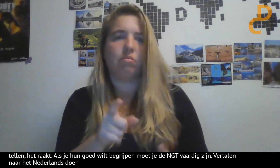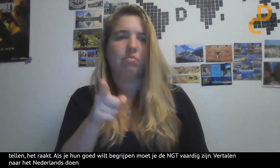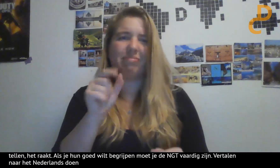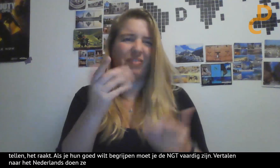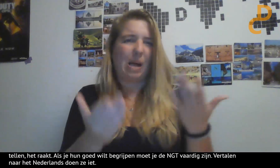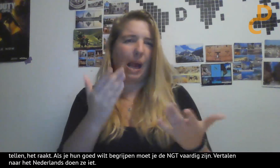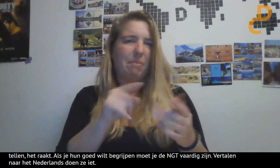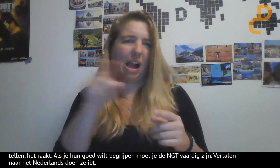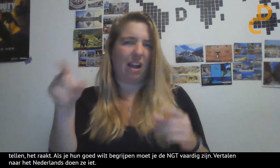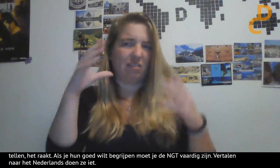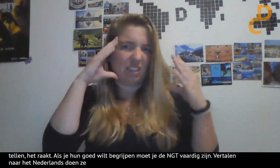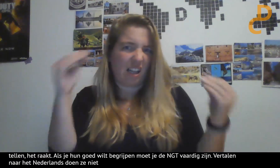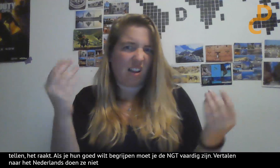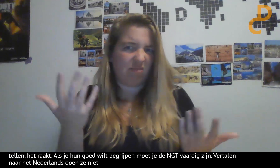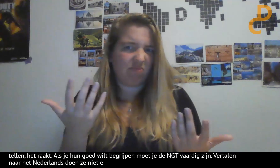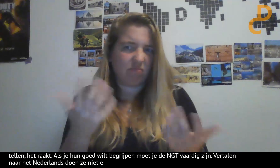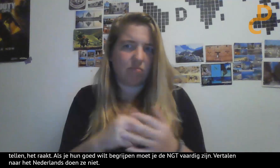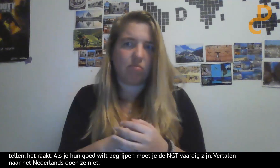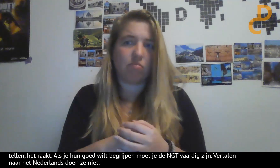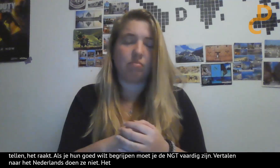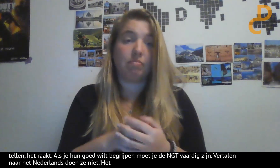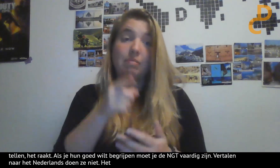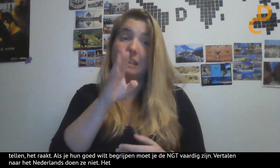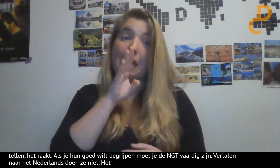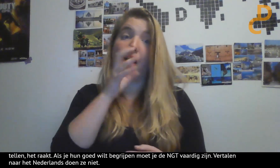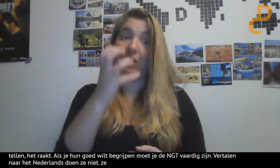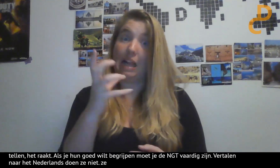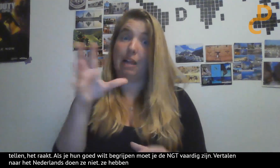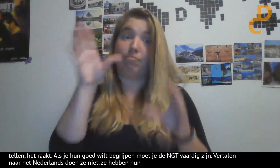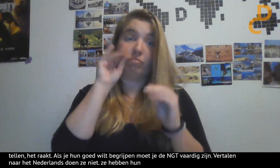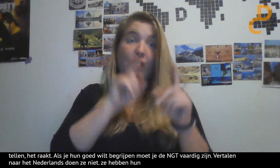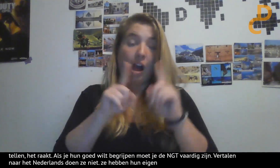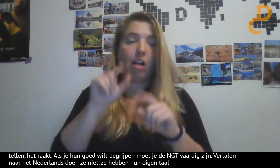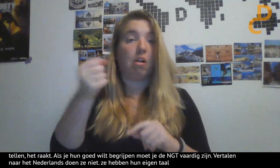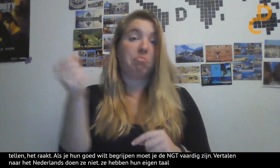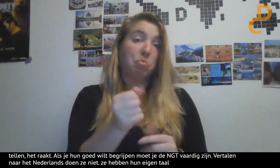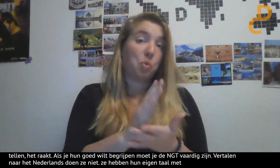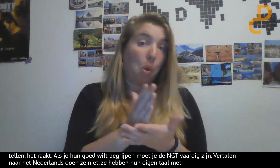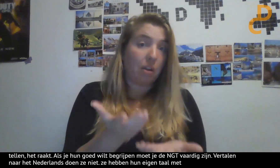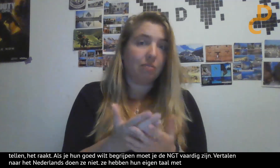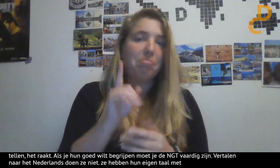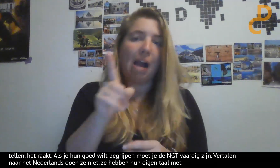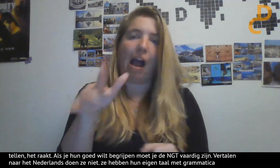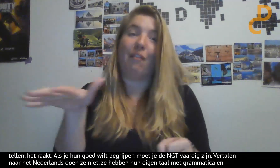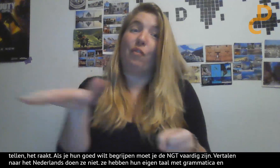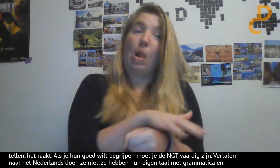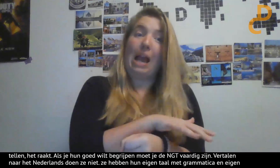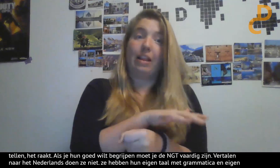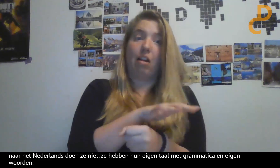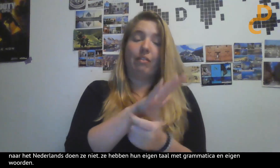eigen grammatica en met hun eigen woorden. En dat is anders dan het Nederlands. Dus als je hun verhaal wil gebruiken, moet je een tolk